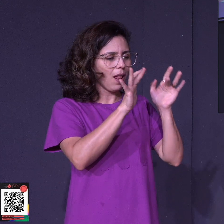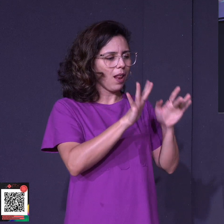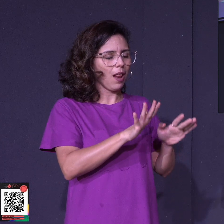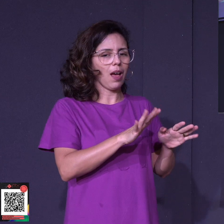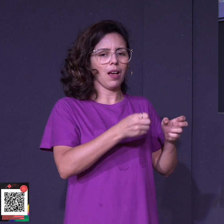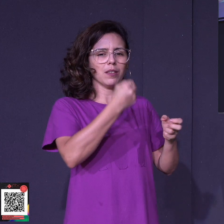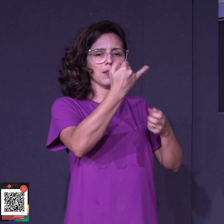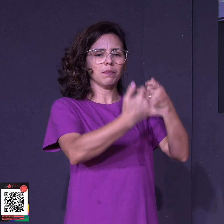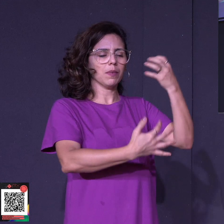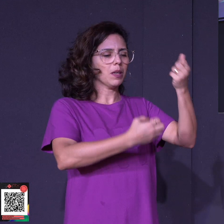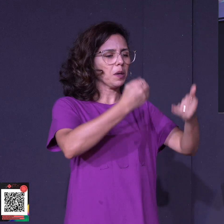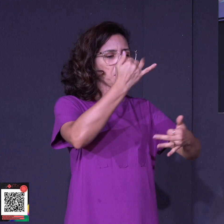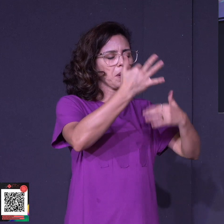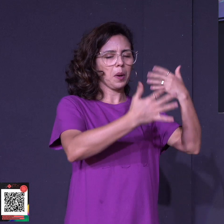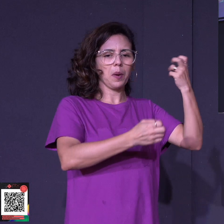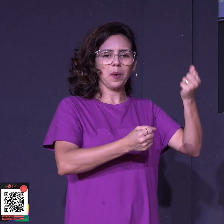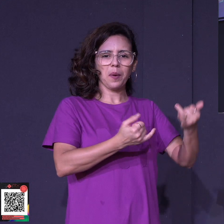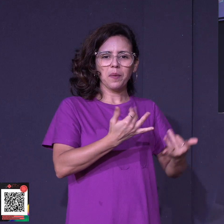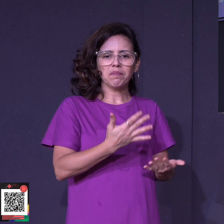E veio tudinho para a igreja.